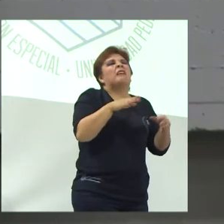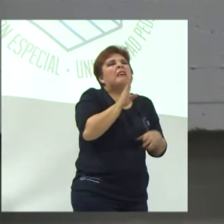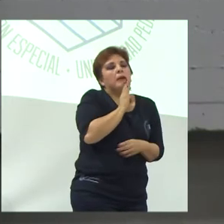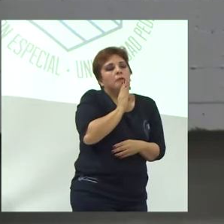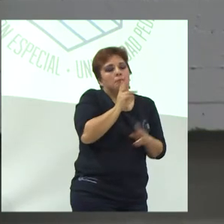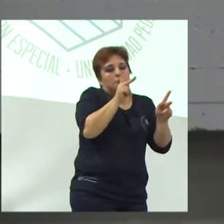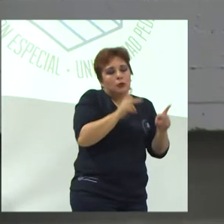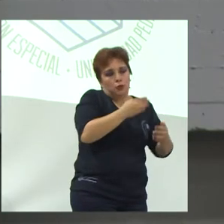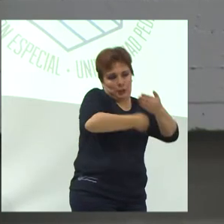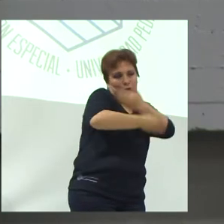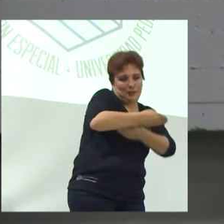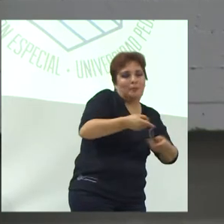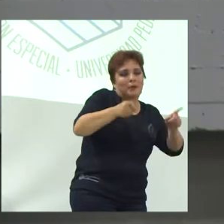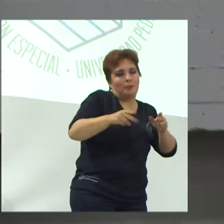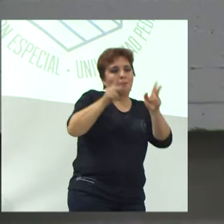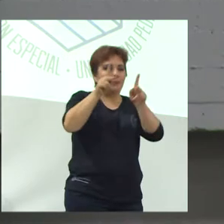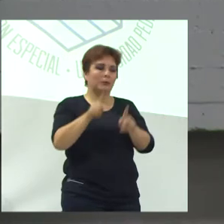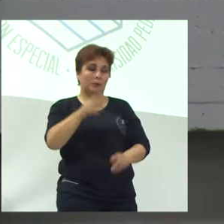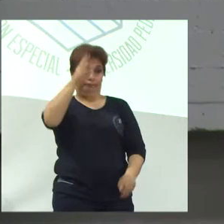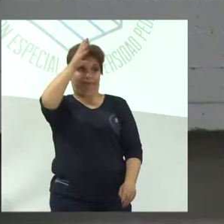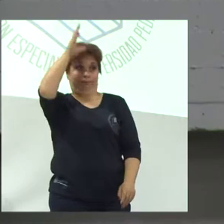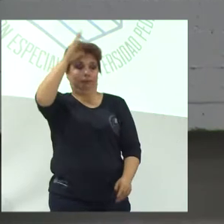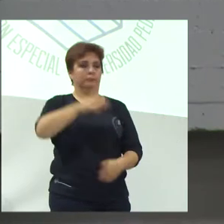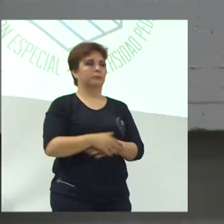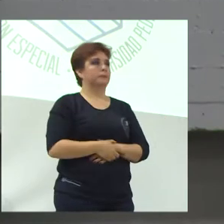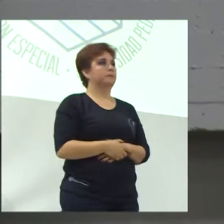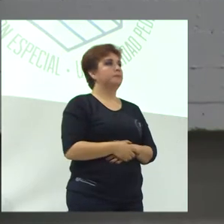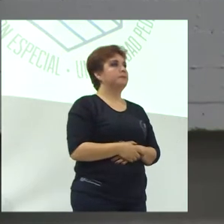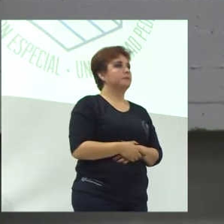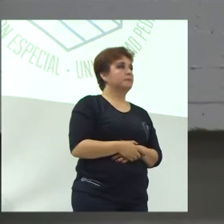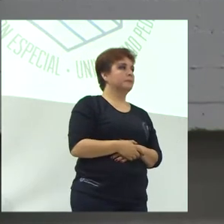excepcionales en el contexto educativo